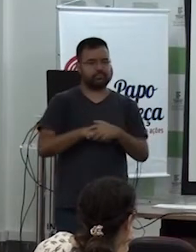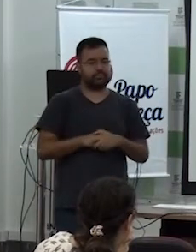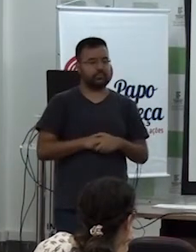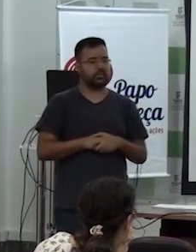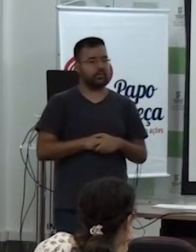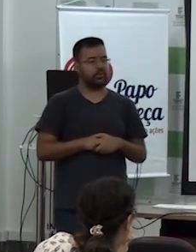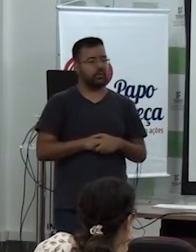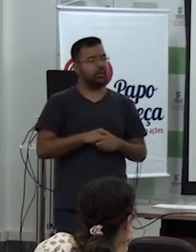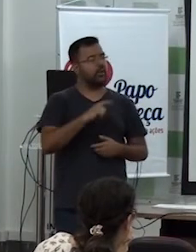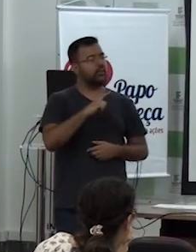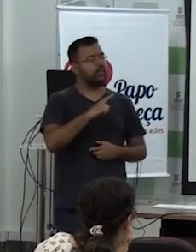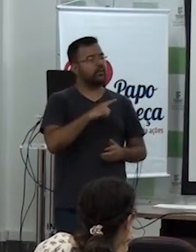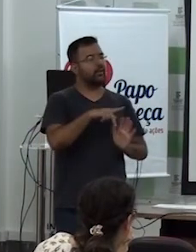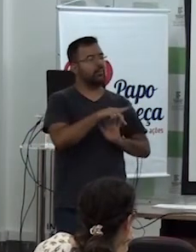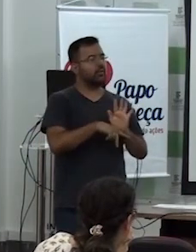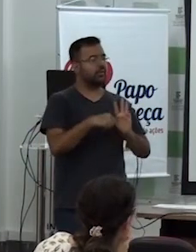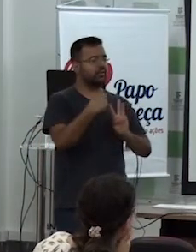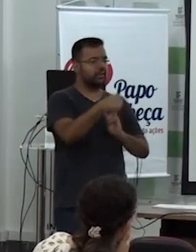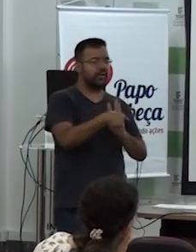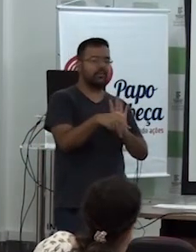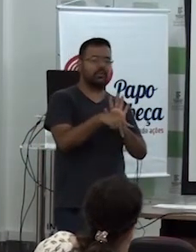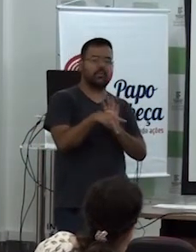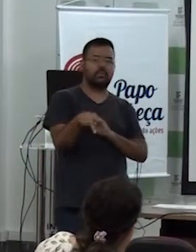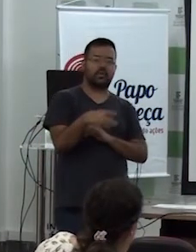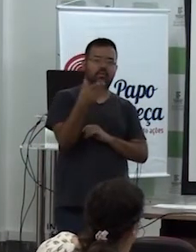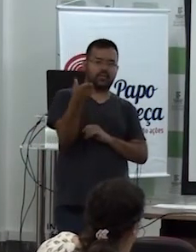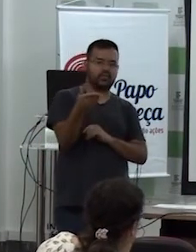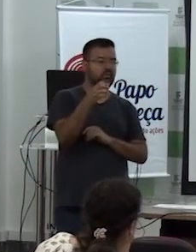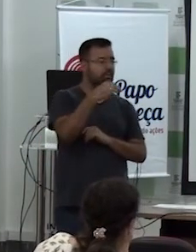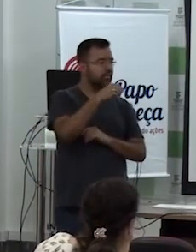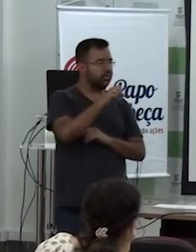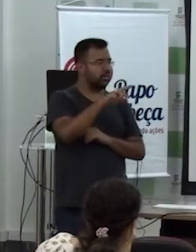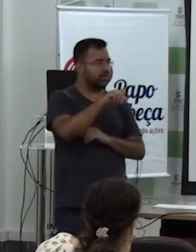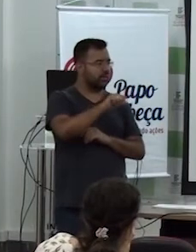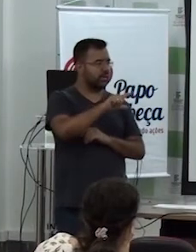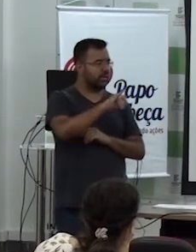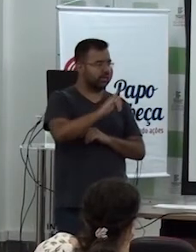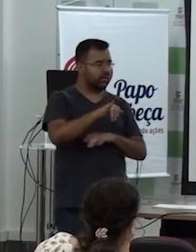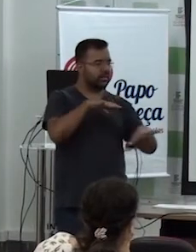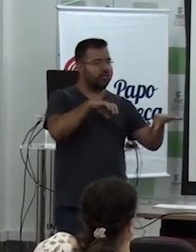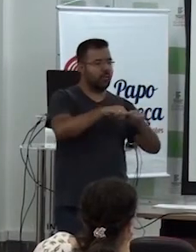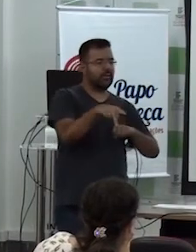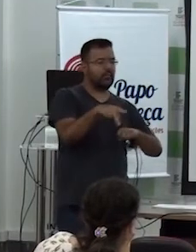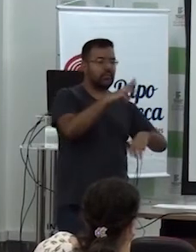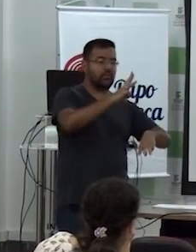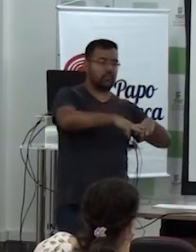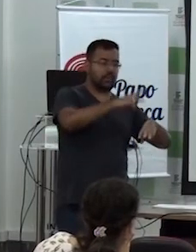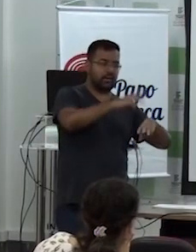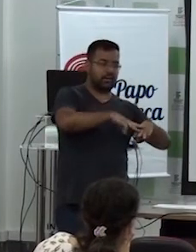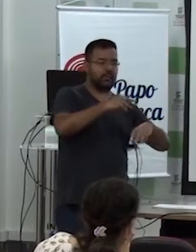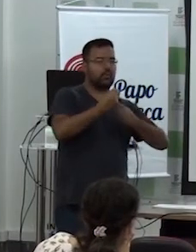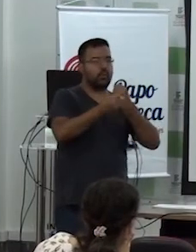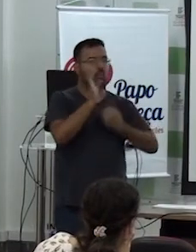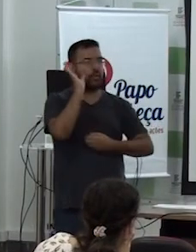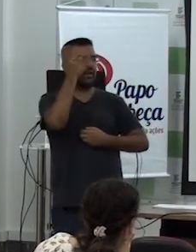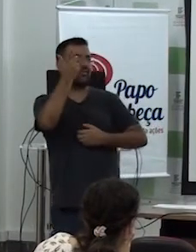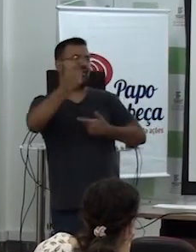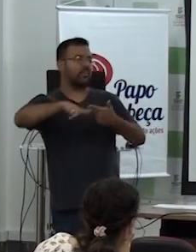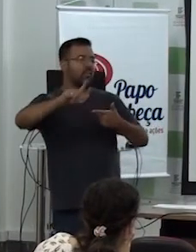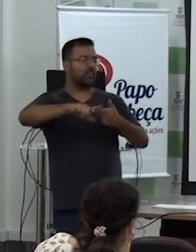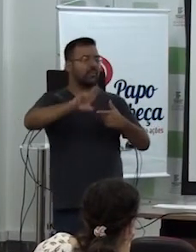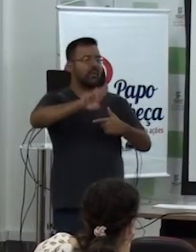Três projetos da professora Maria Bicicleta, Ferreira de Souza, formação do professor de matemática em aulas de resolução de problemas,